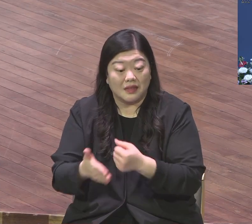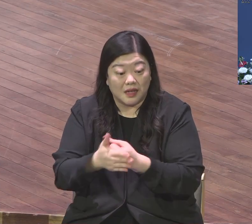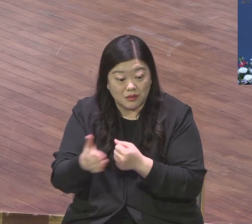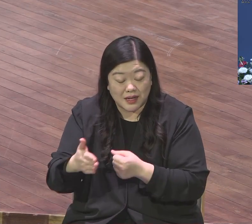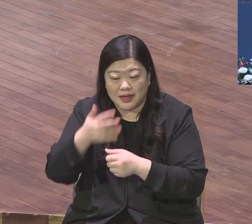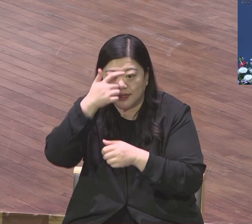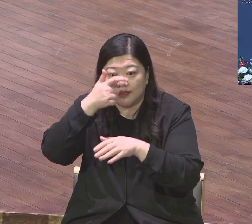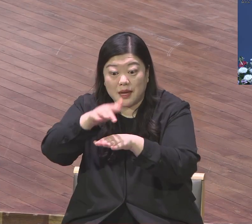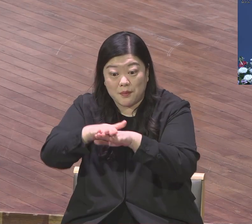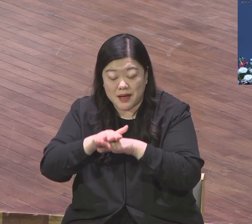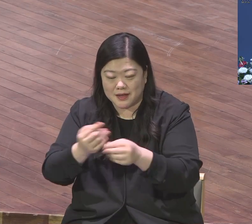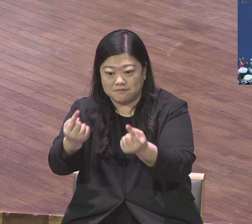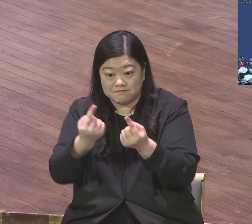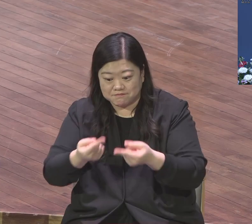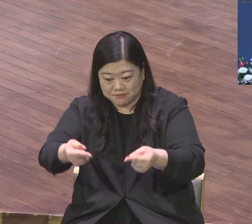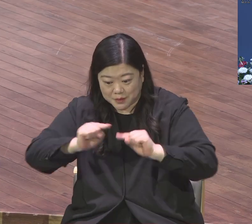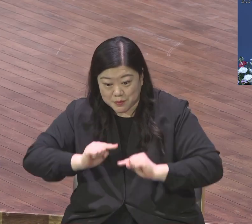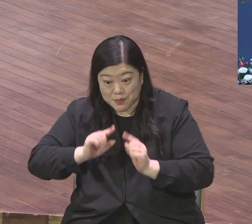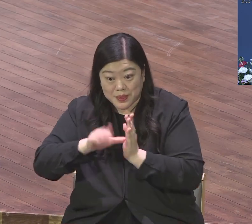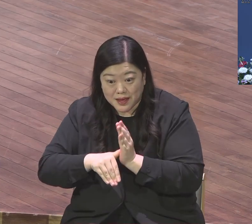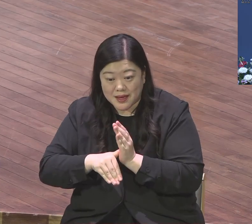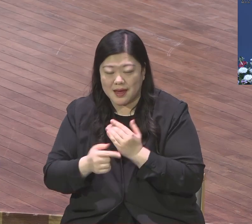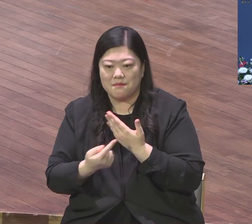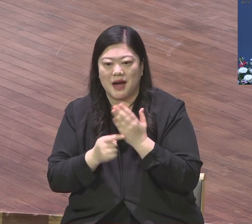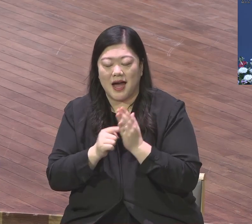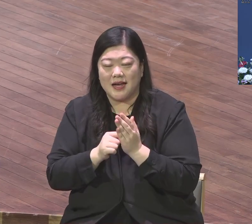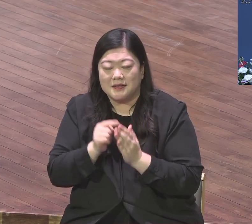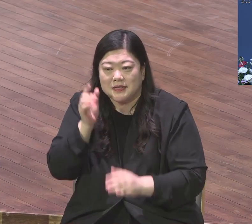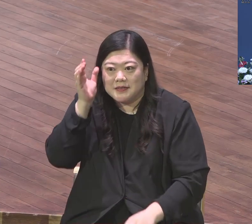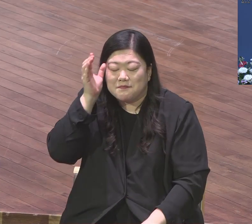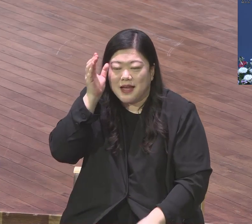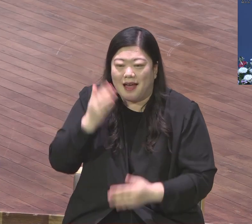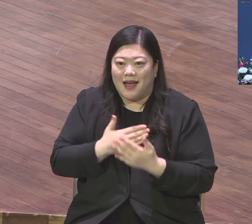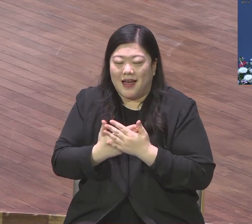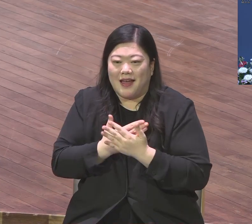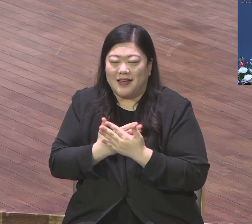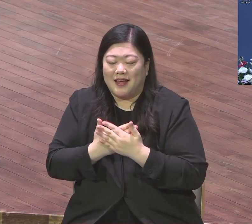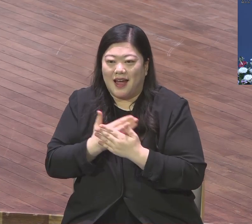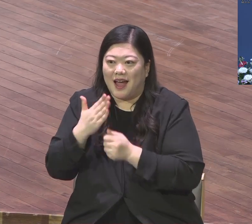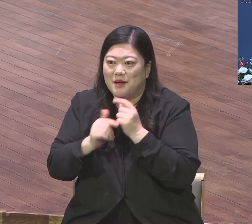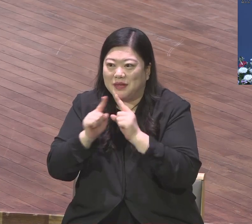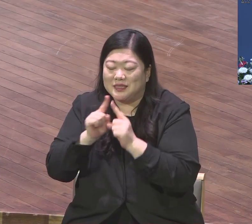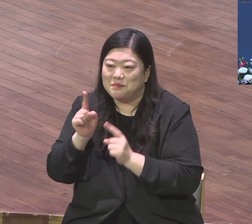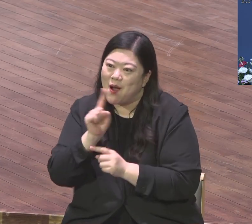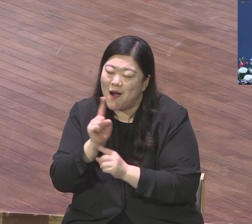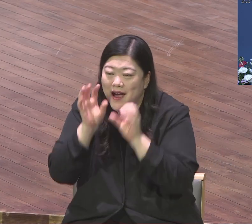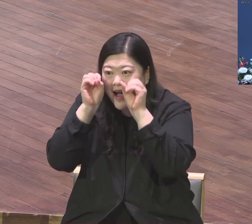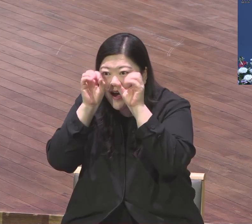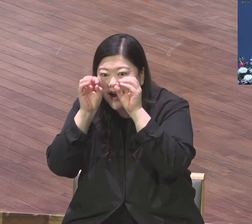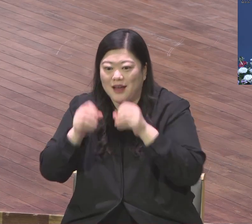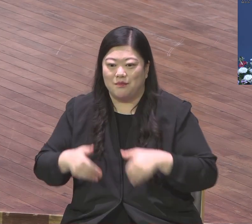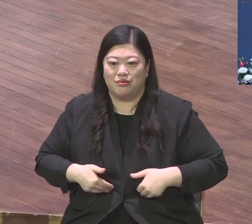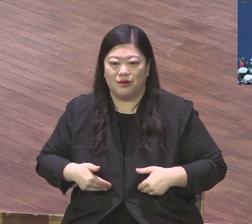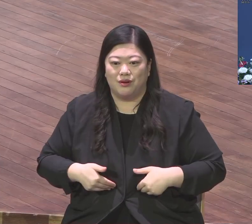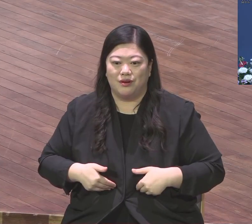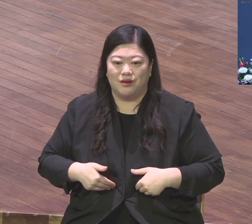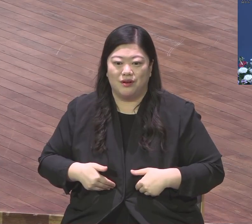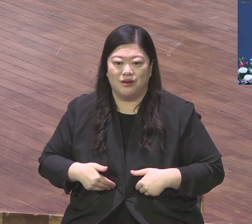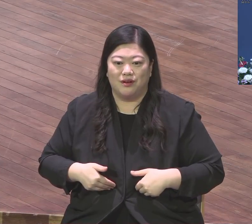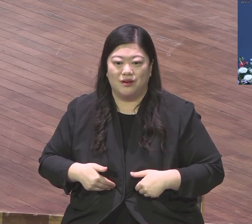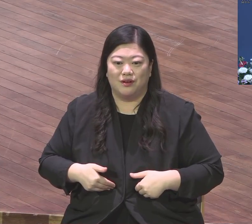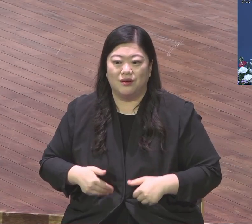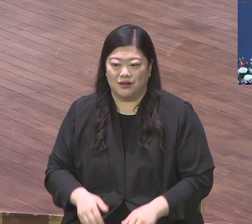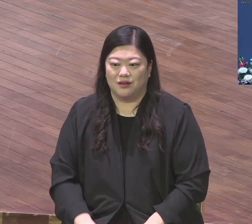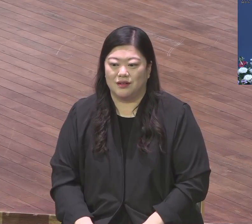바랍니다. 2026년 한 해도 내가 생각지도 못했던 수많은 일들이 일어날 거예요. 수많은